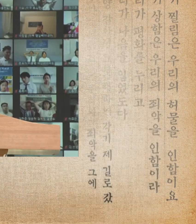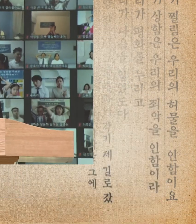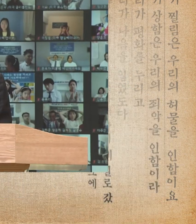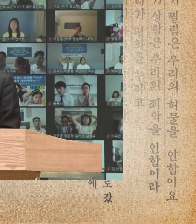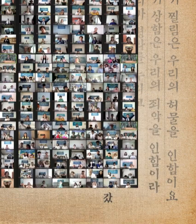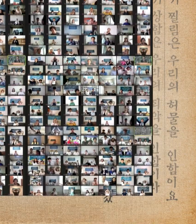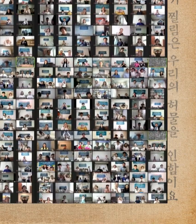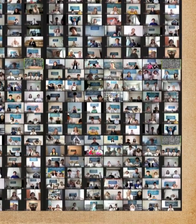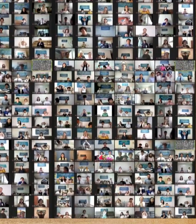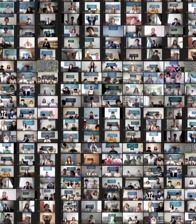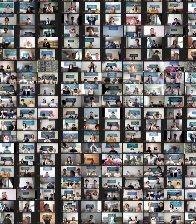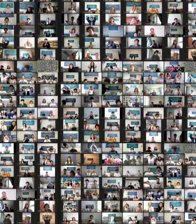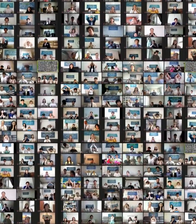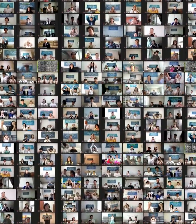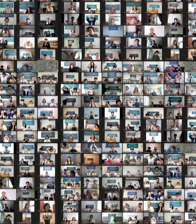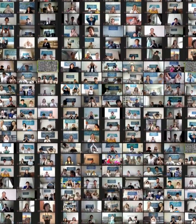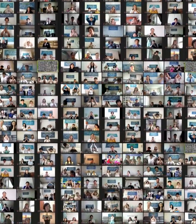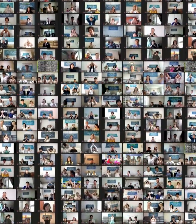아멘.